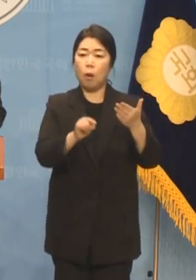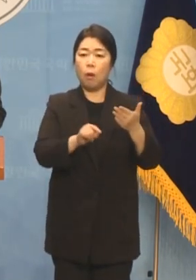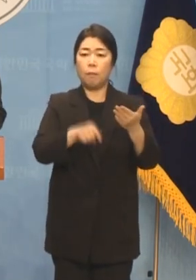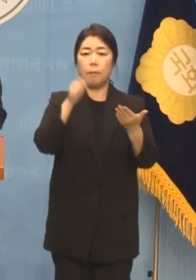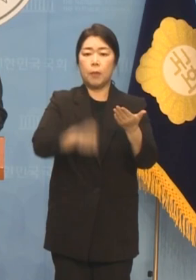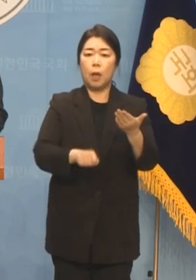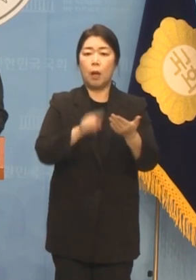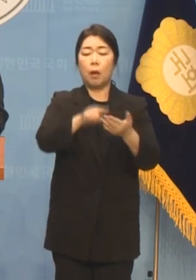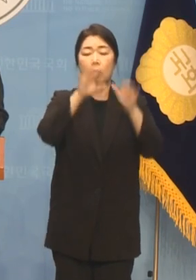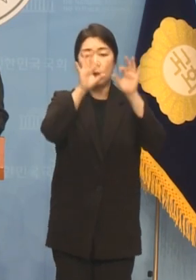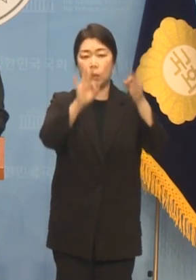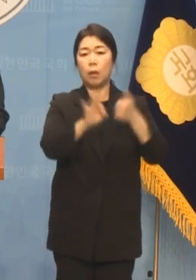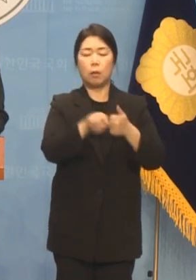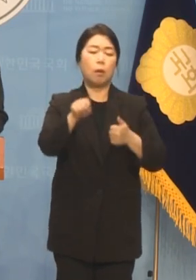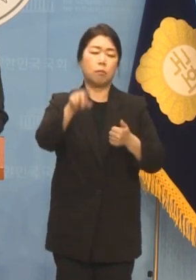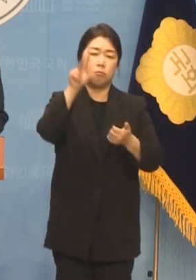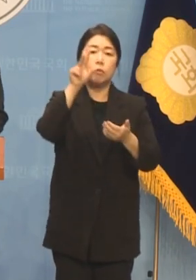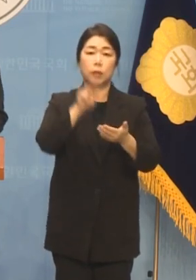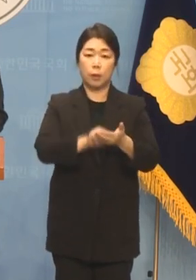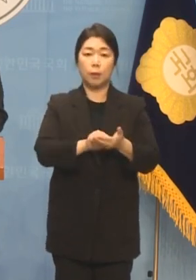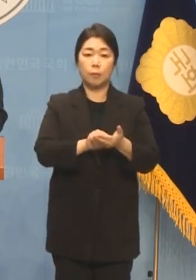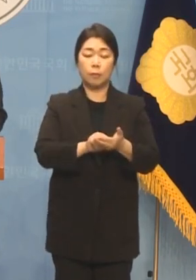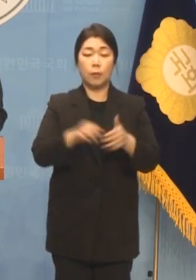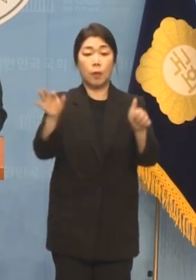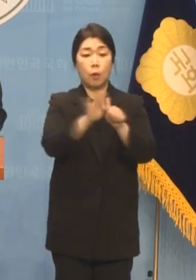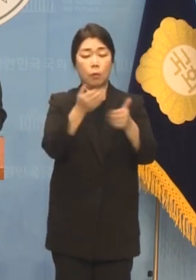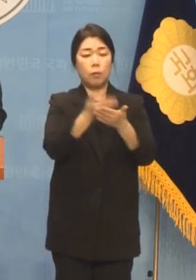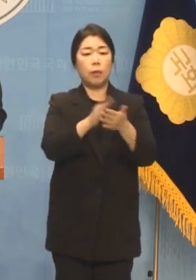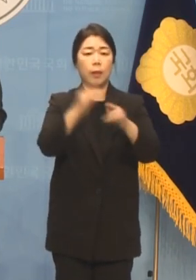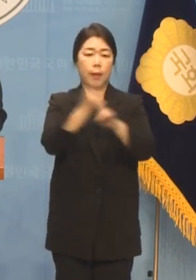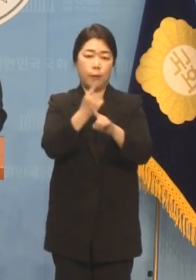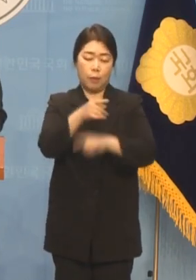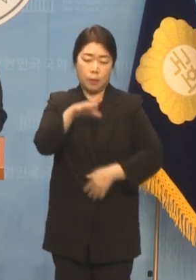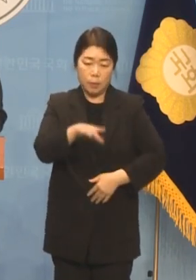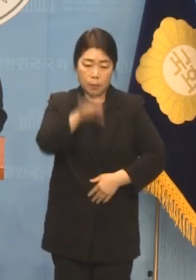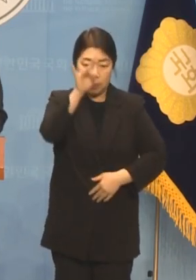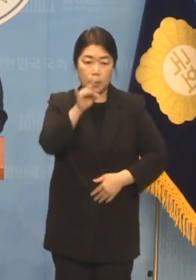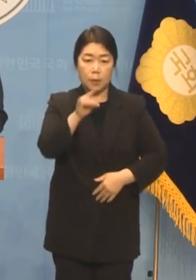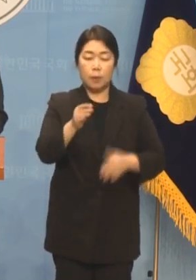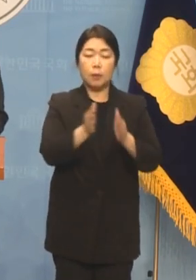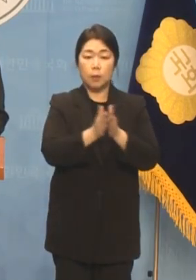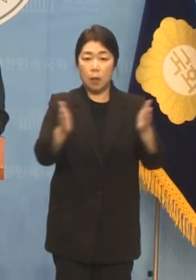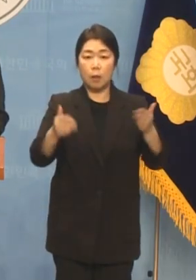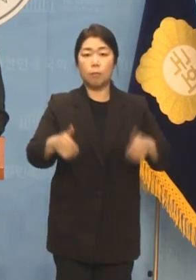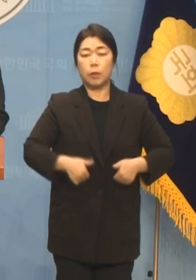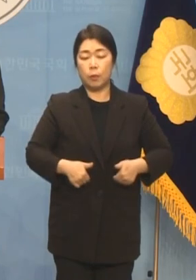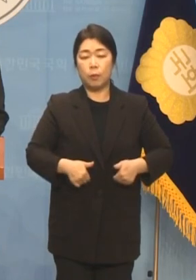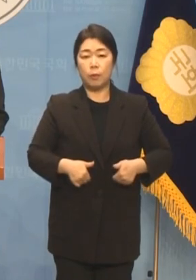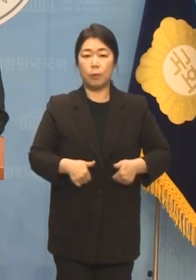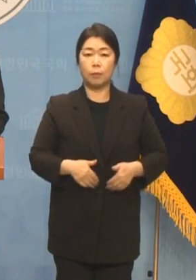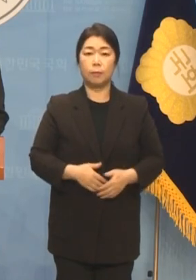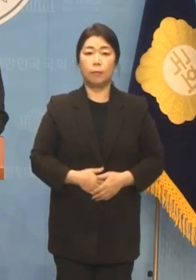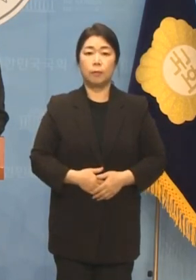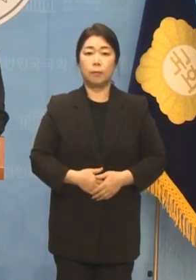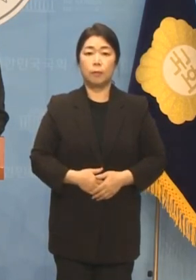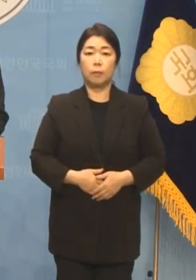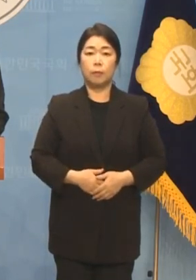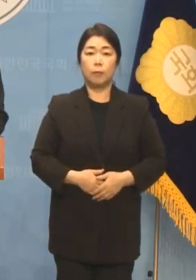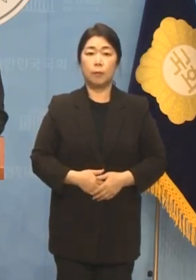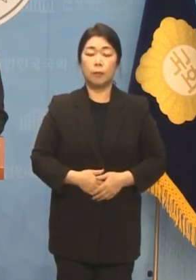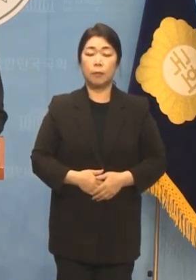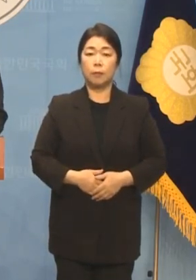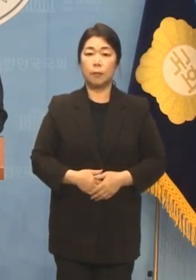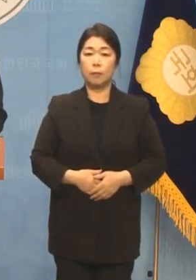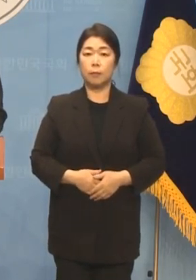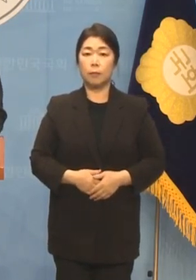왔던 것을 생각하면 이것 또한 연금 개혁을 첫 발을 뗀 것으로 의미 있는 진전이라고